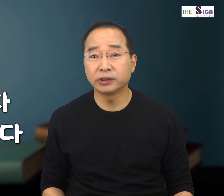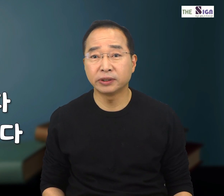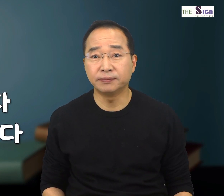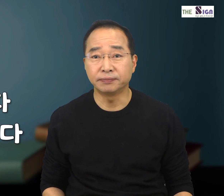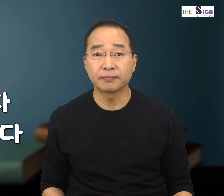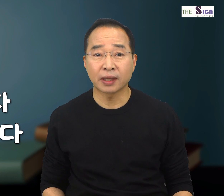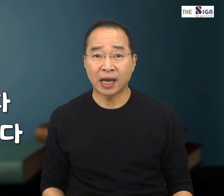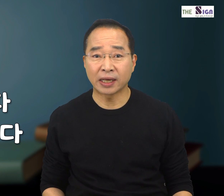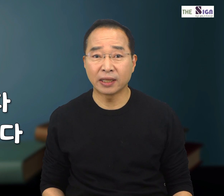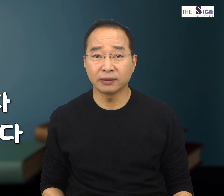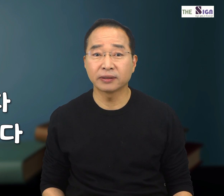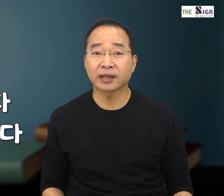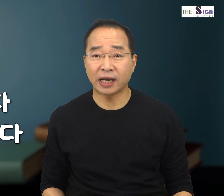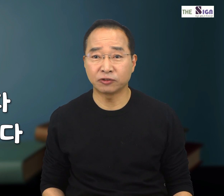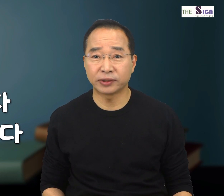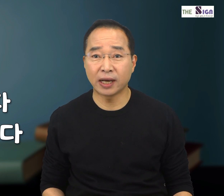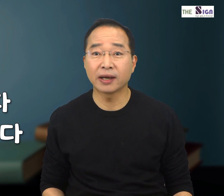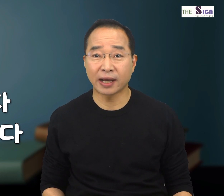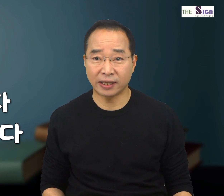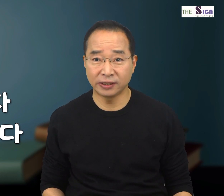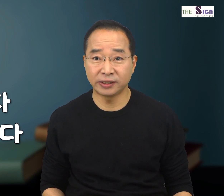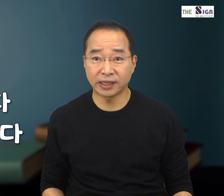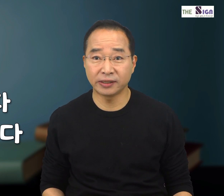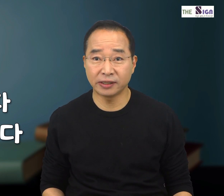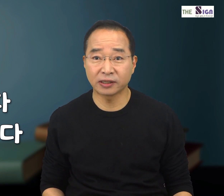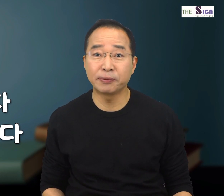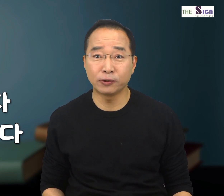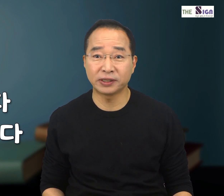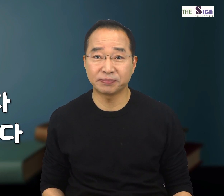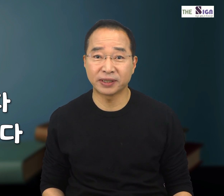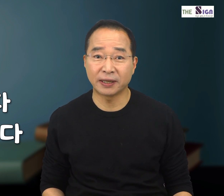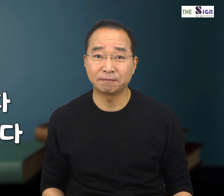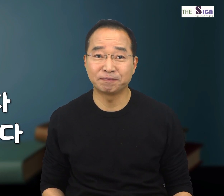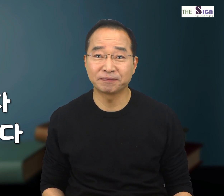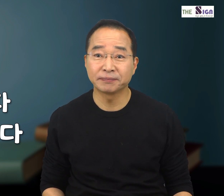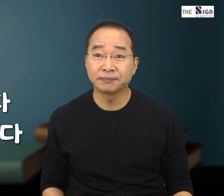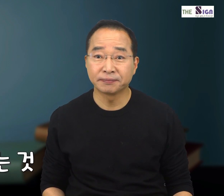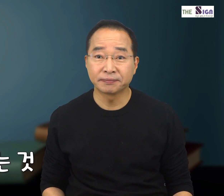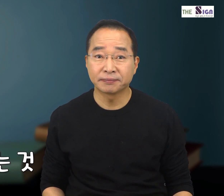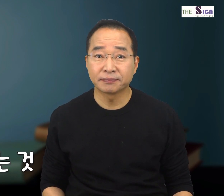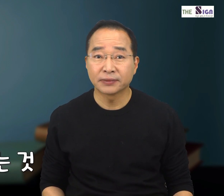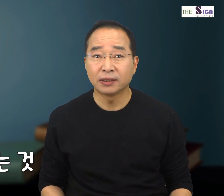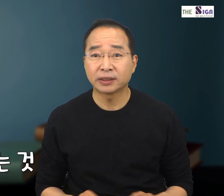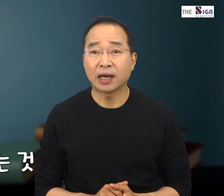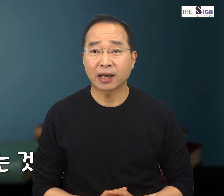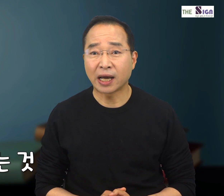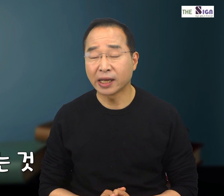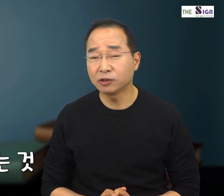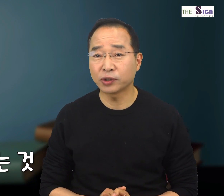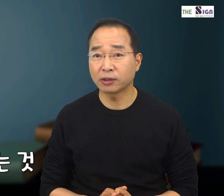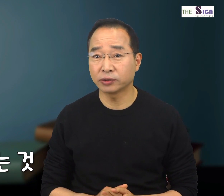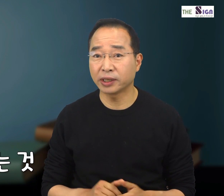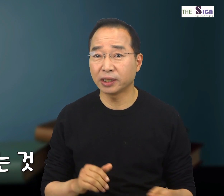오늘은 가난, 가두다, 가르치다에 대해서 배우겠습니다. 자, 가난 수화를 어떻게